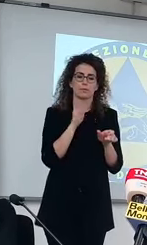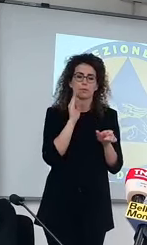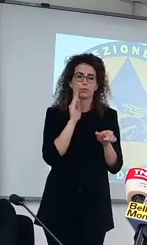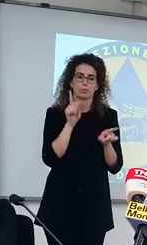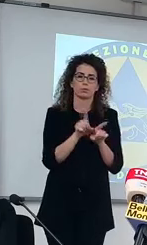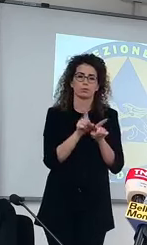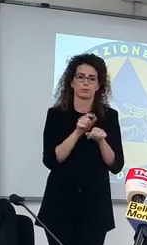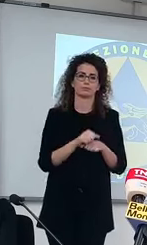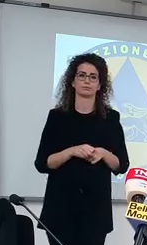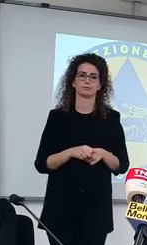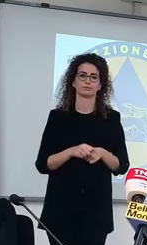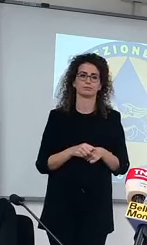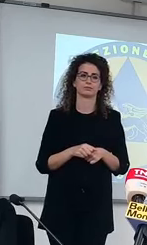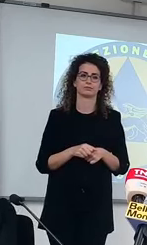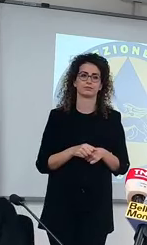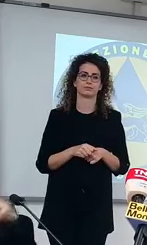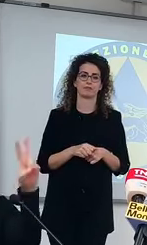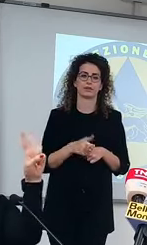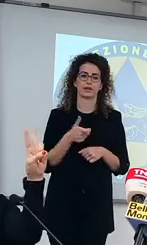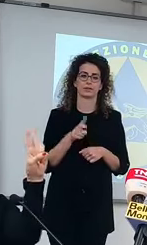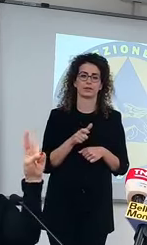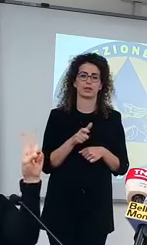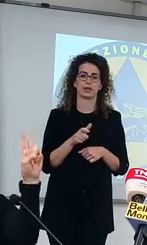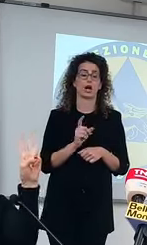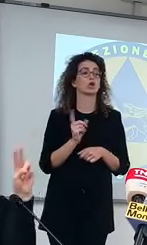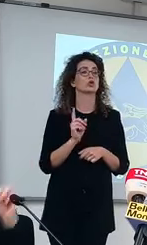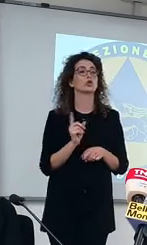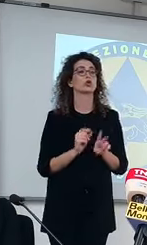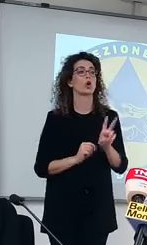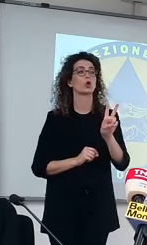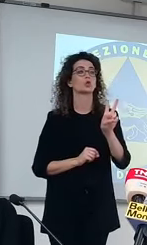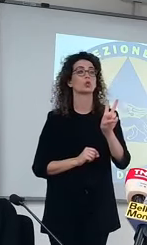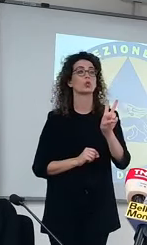dica. Perché sta storia.